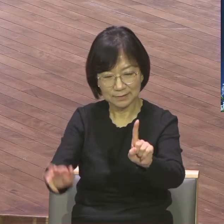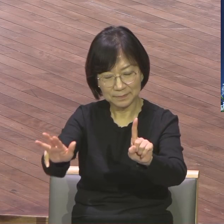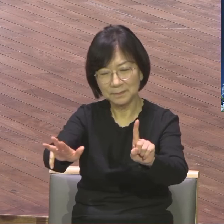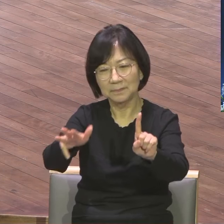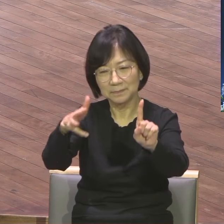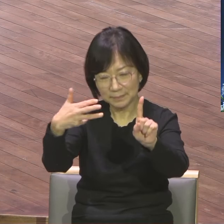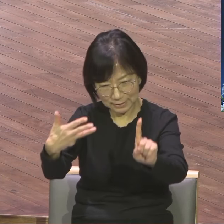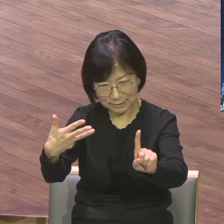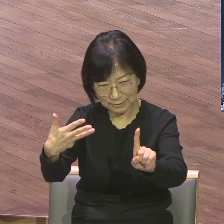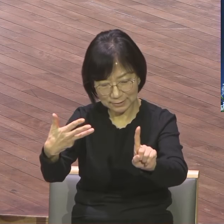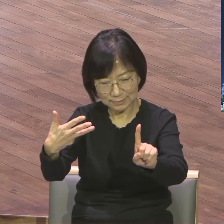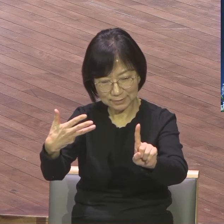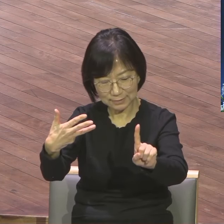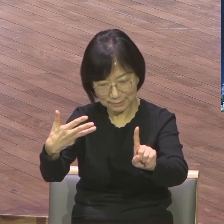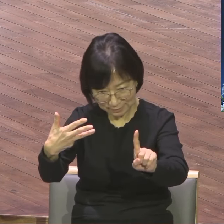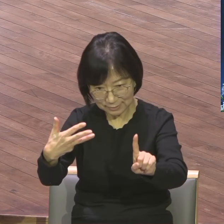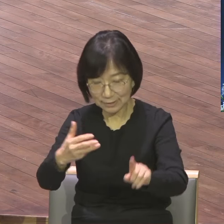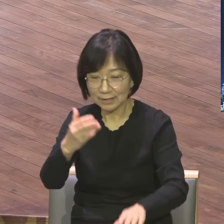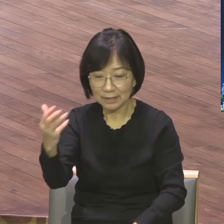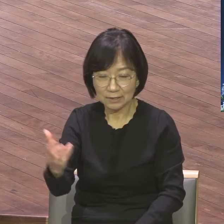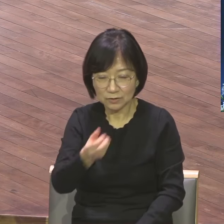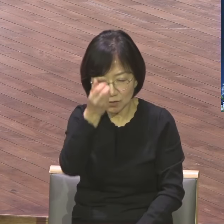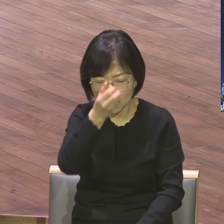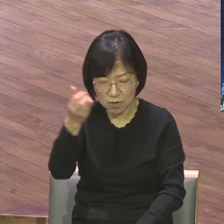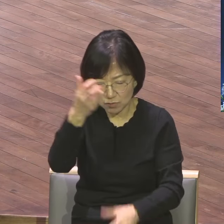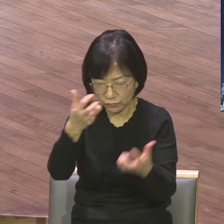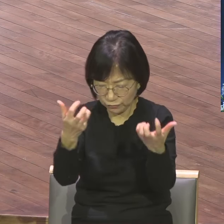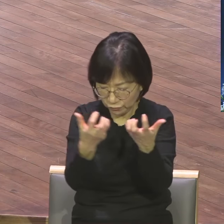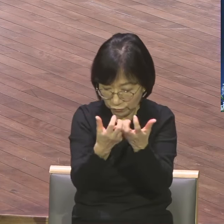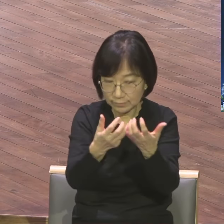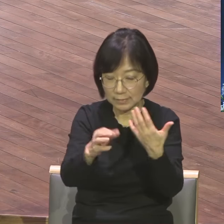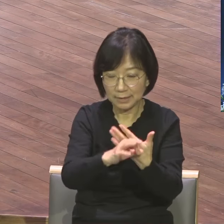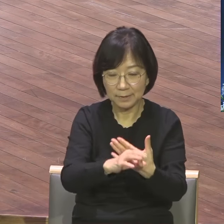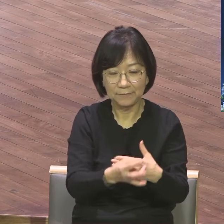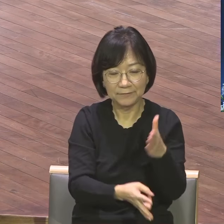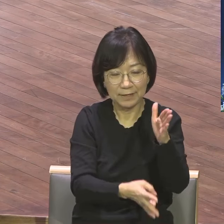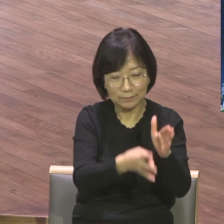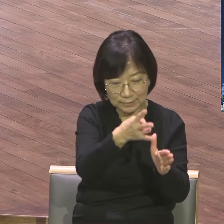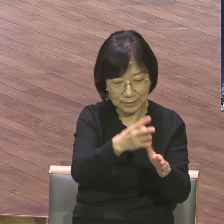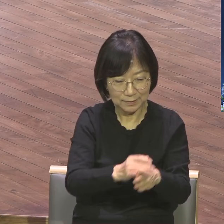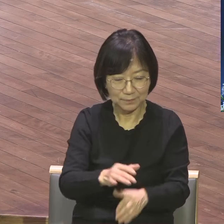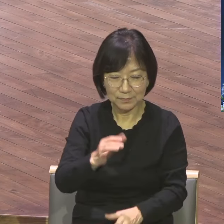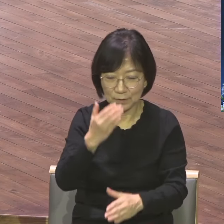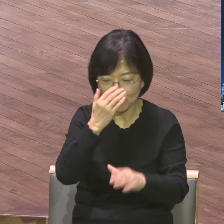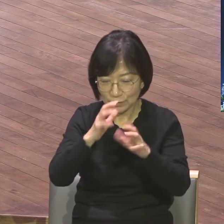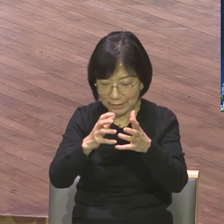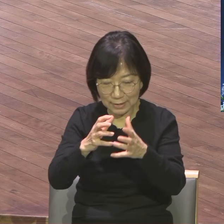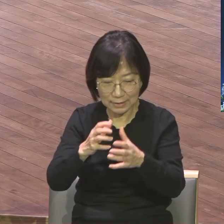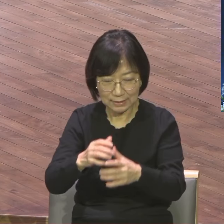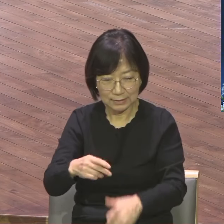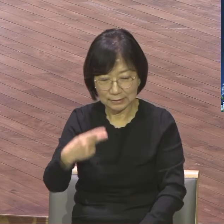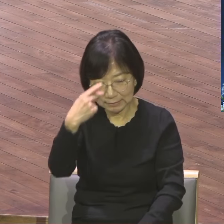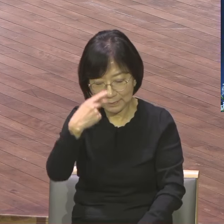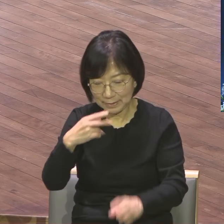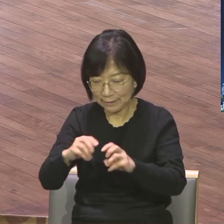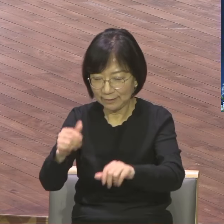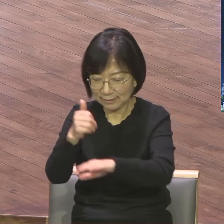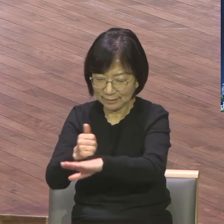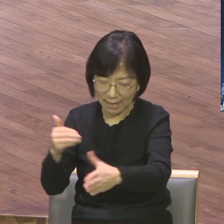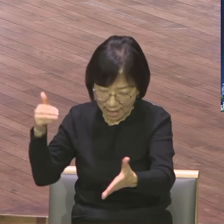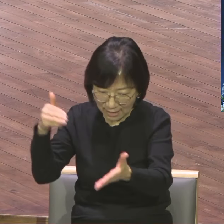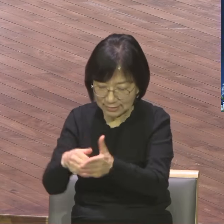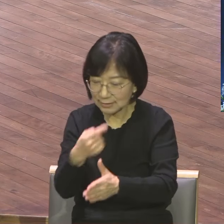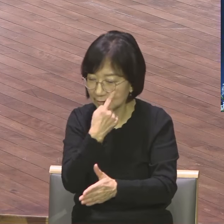성령 충만 받으면 예루살렘 유다 사마리아와 땅끝까지 이르러 증인이